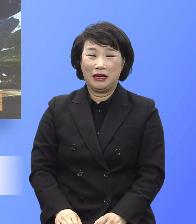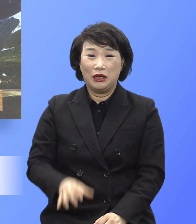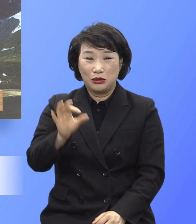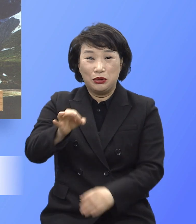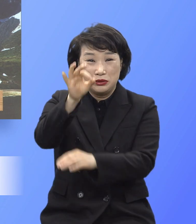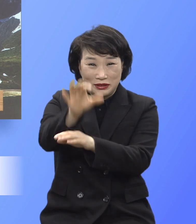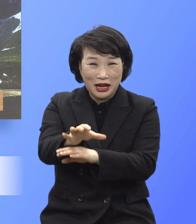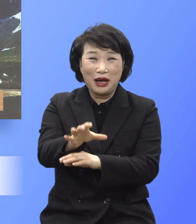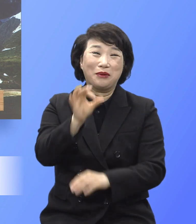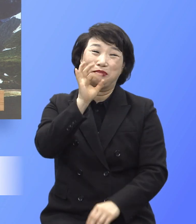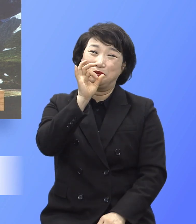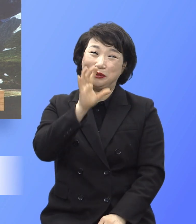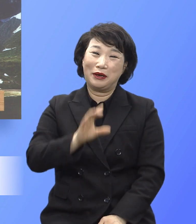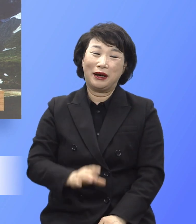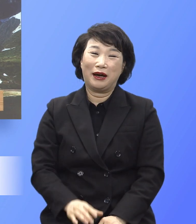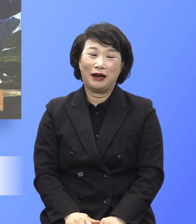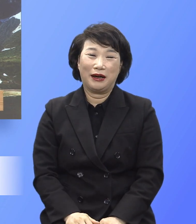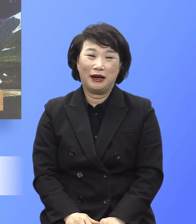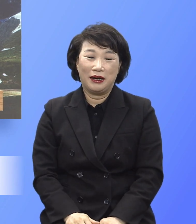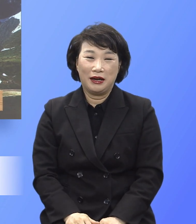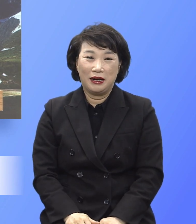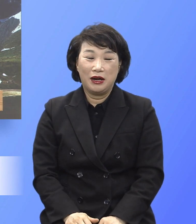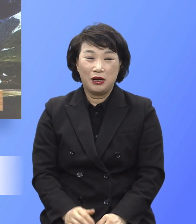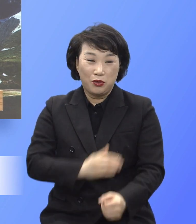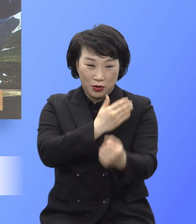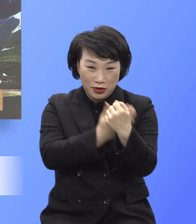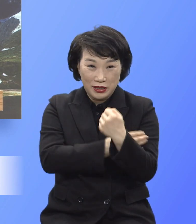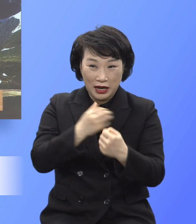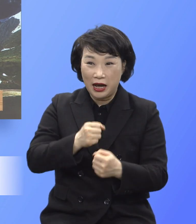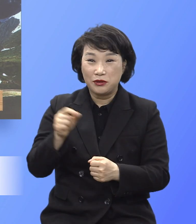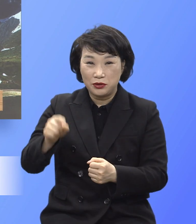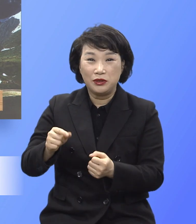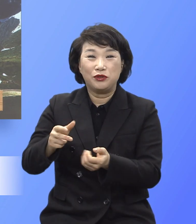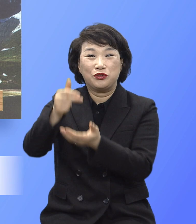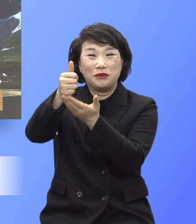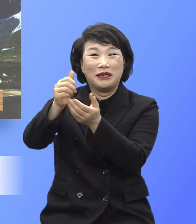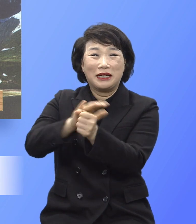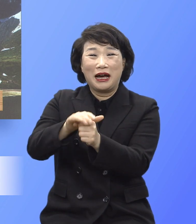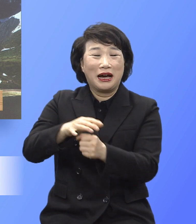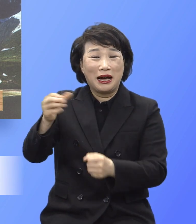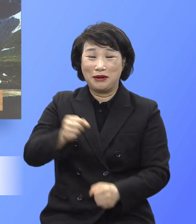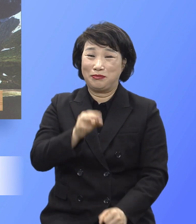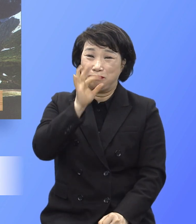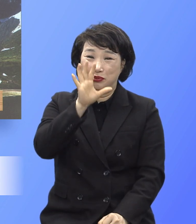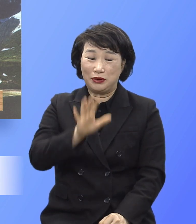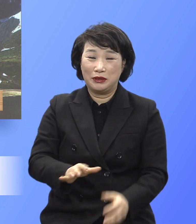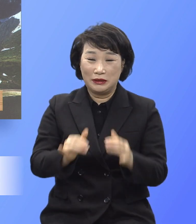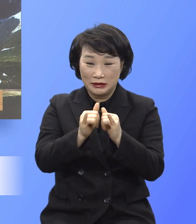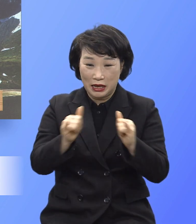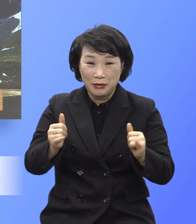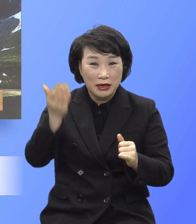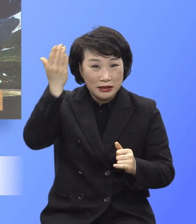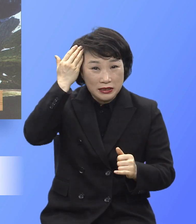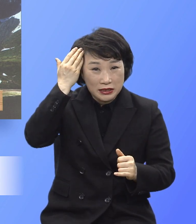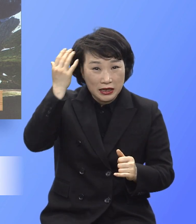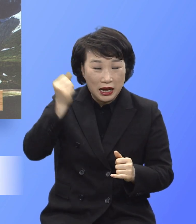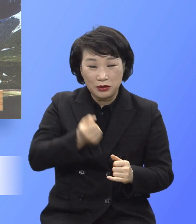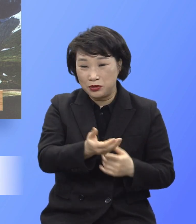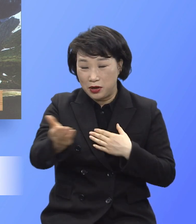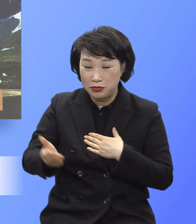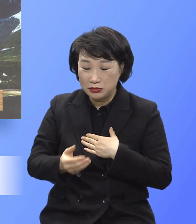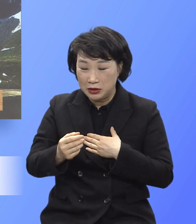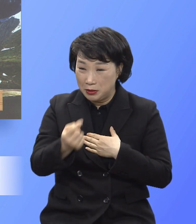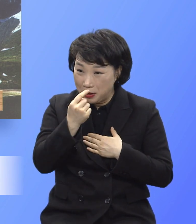주고 살 수 없고 권세로 얻을 수 없고 사람의 지식으로